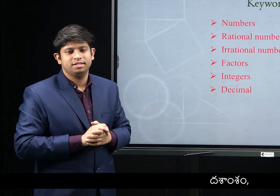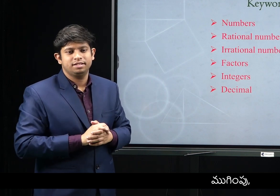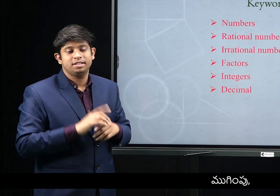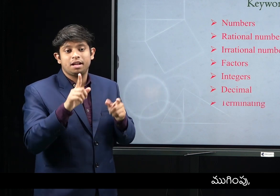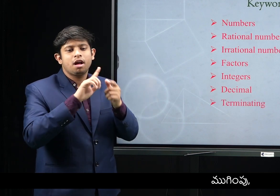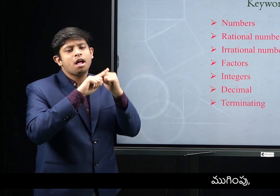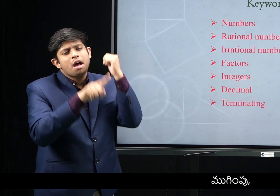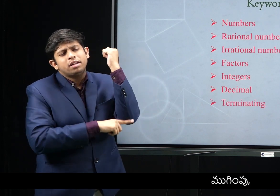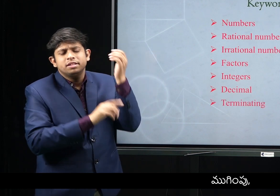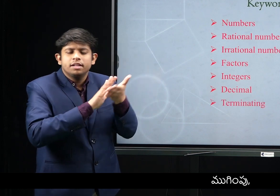ముగింపు,